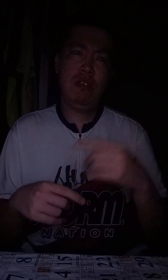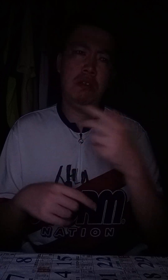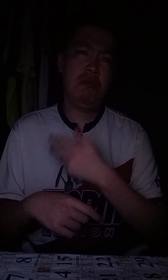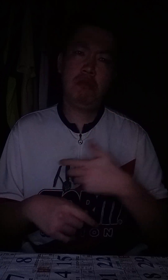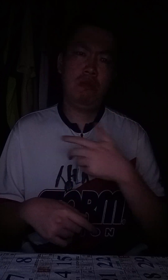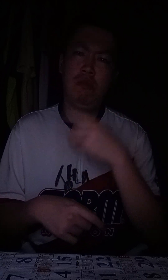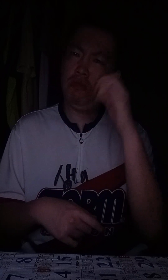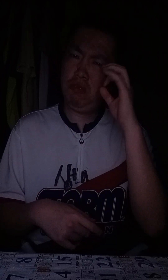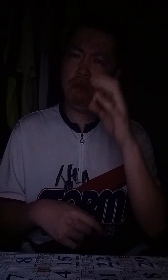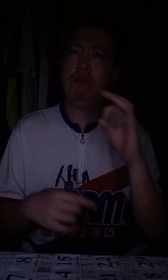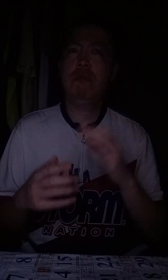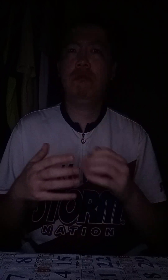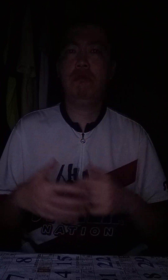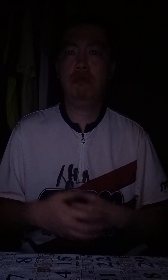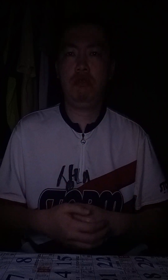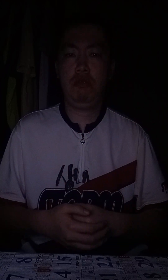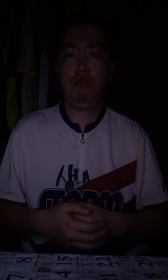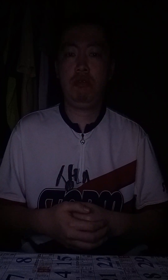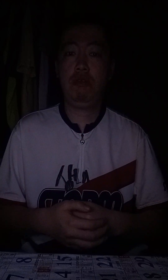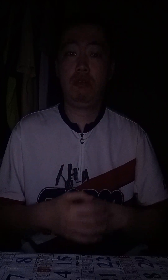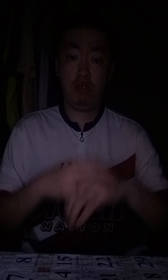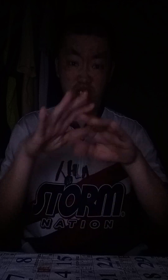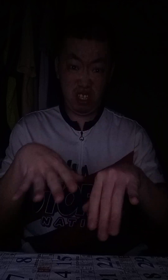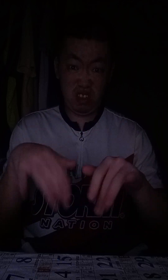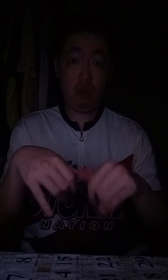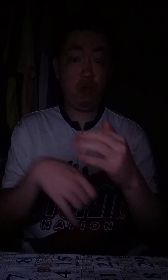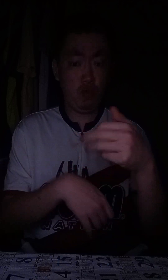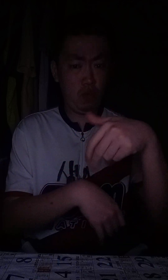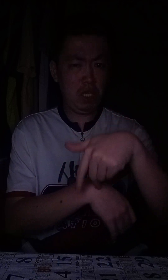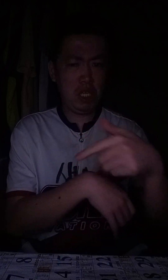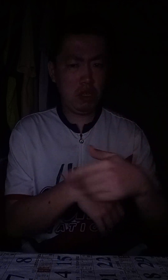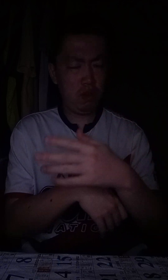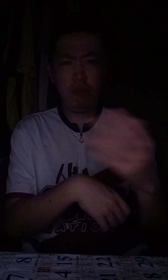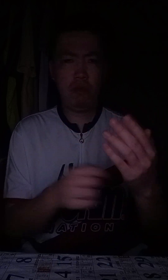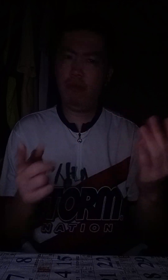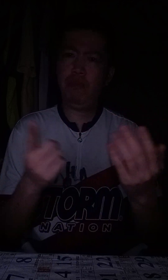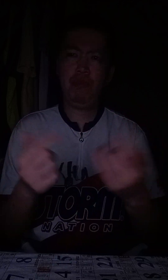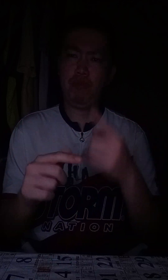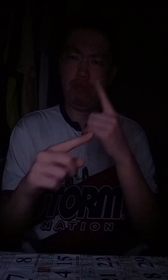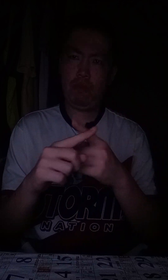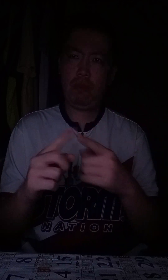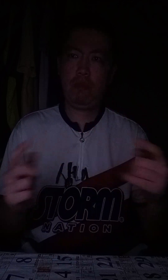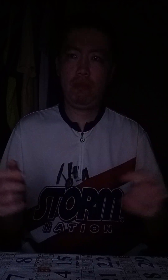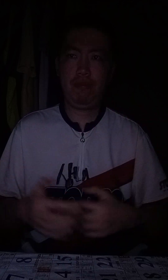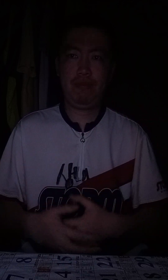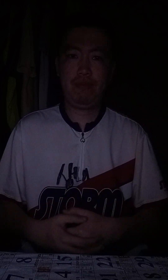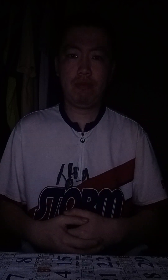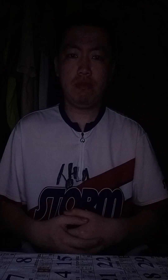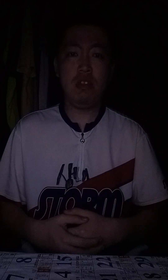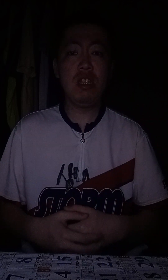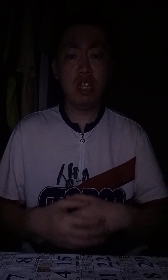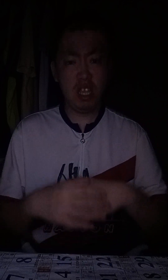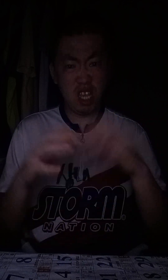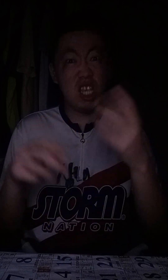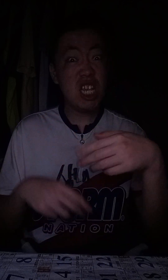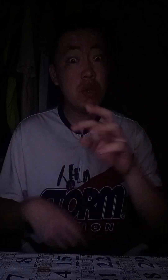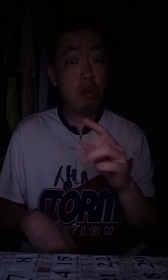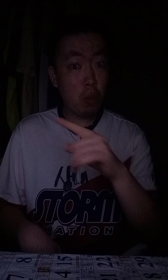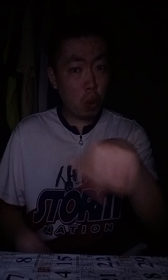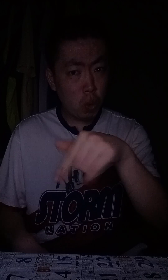난감한 실정이죠. 강릉시는 그러나 이렇다 할 대안을 내놓지 못하고 있습니다. CNG 버스 도입을 위해